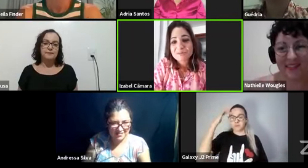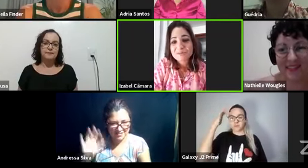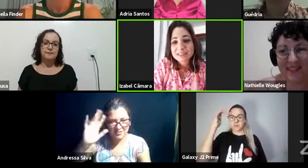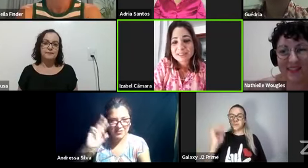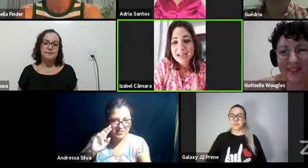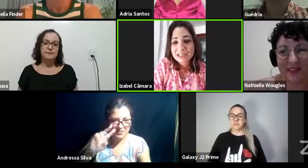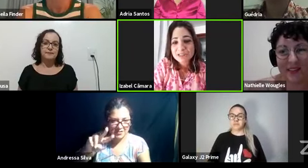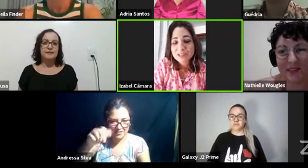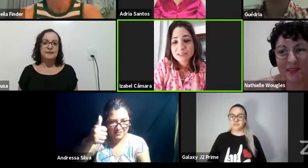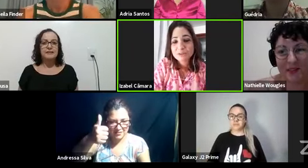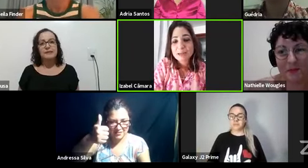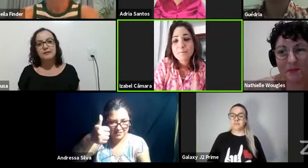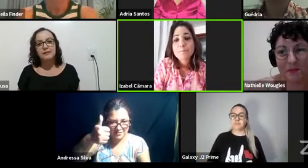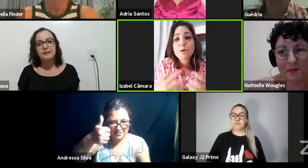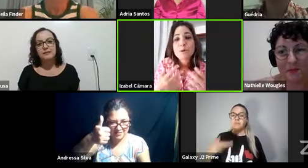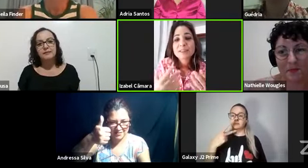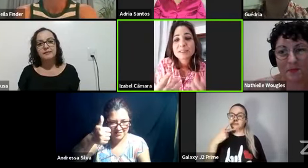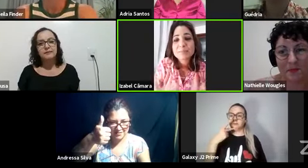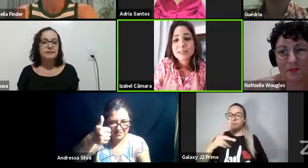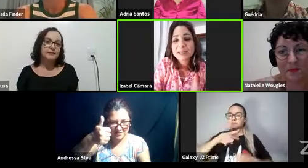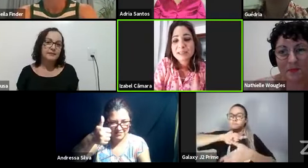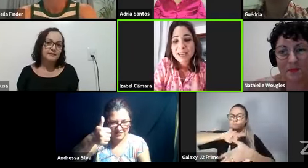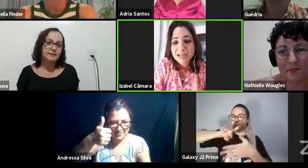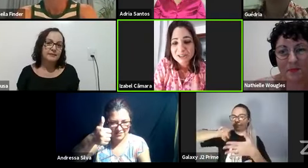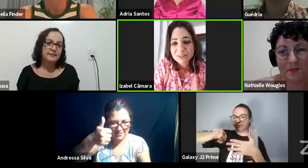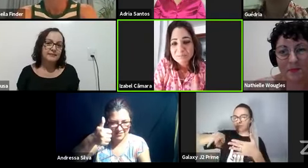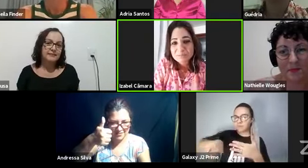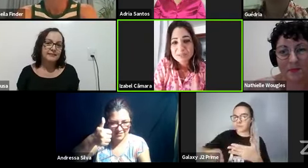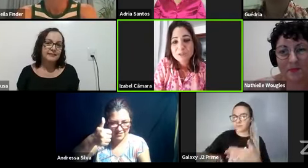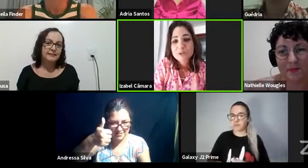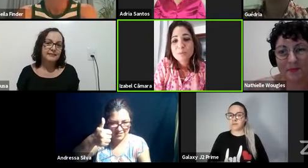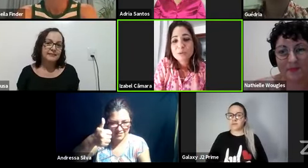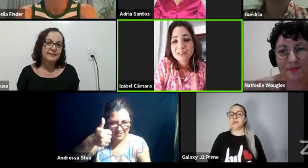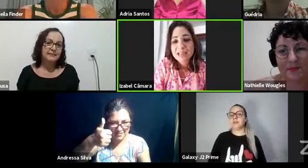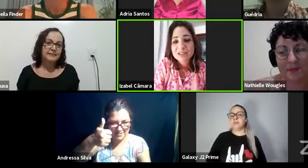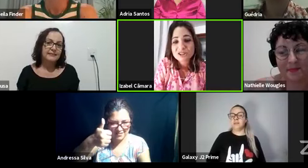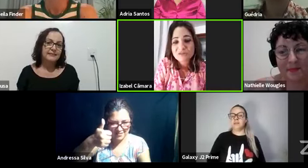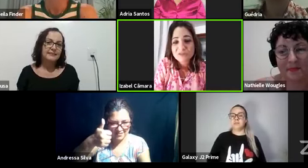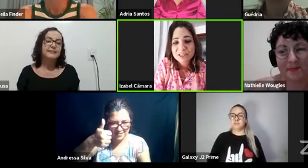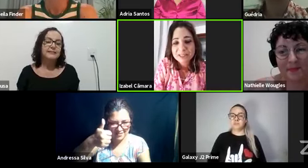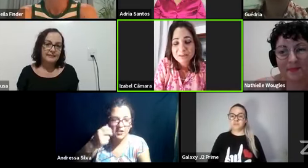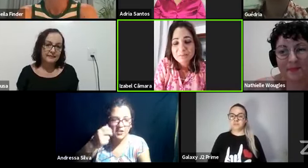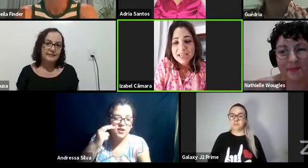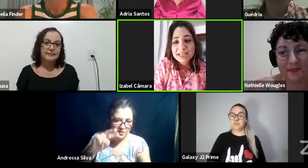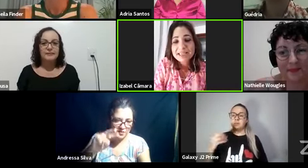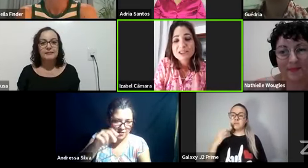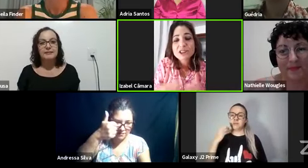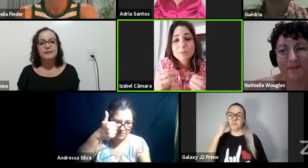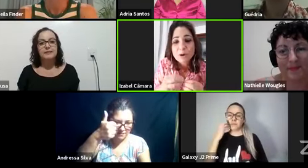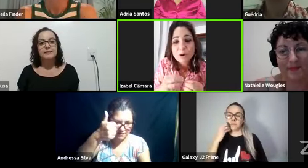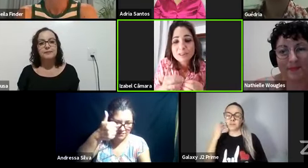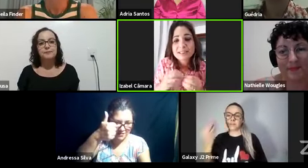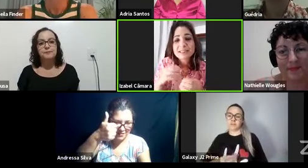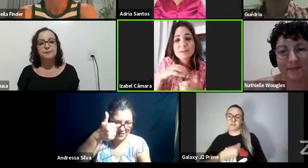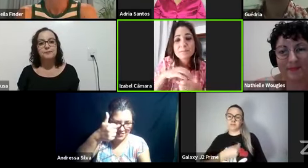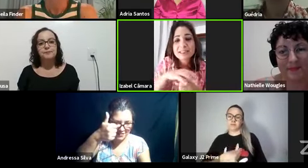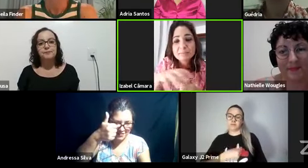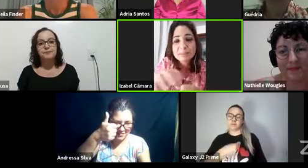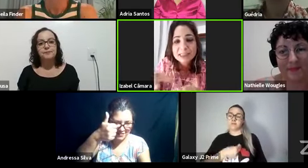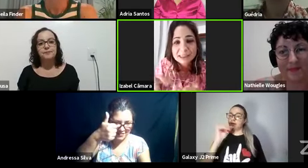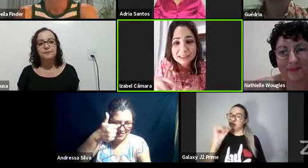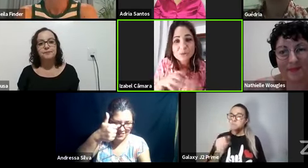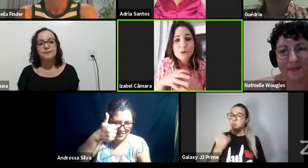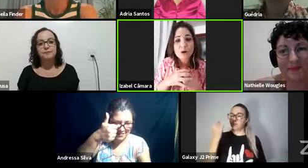Falando da diversidade, falando da possibilidade, das oportunidades de vida. E que a gente possa estar